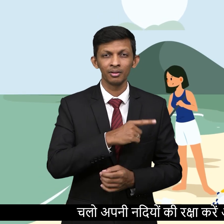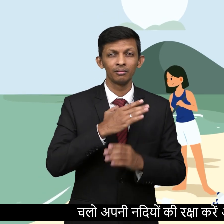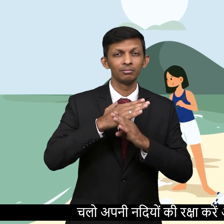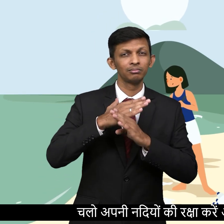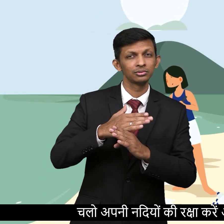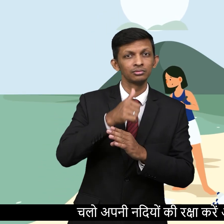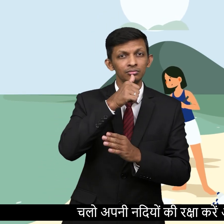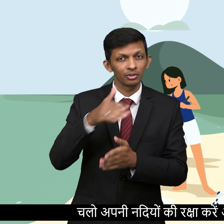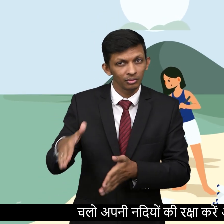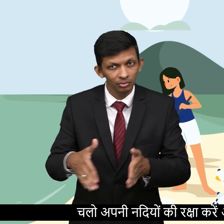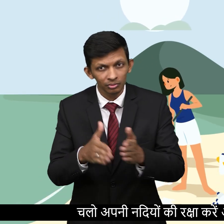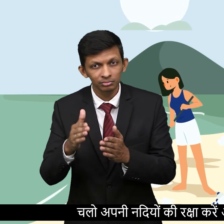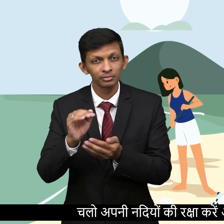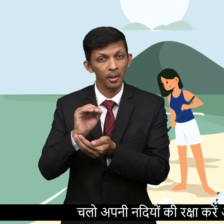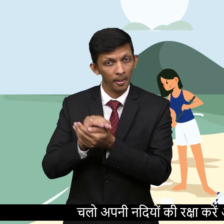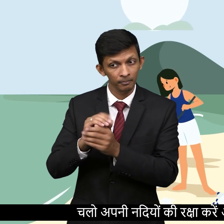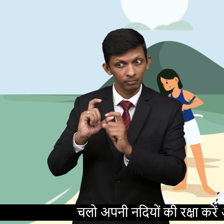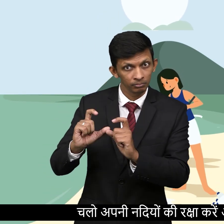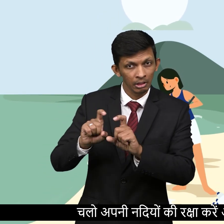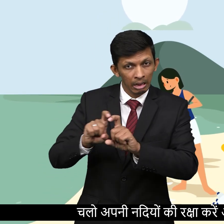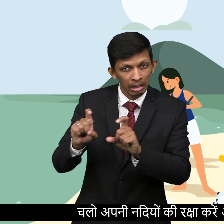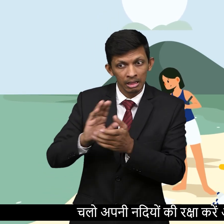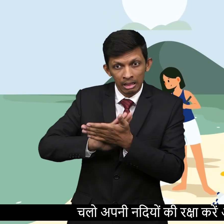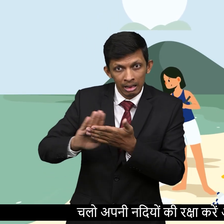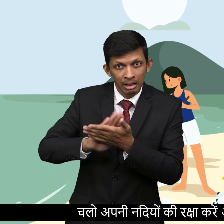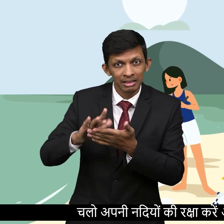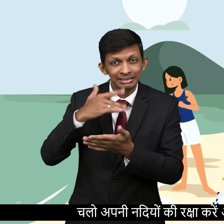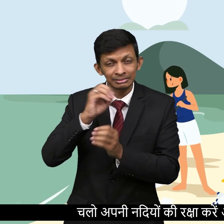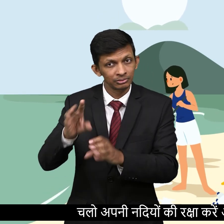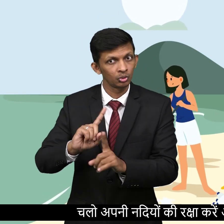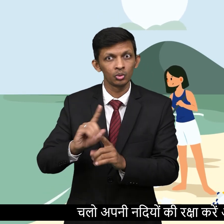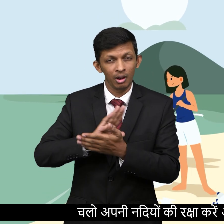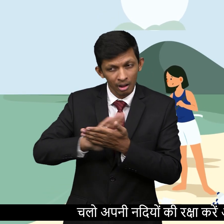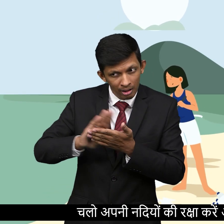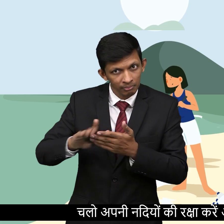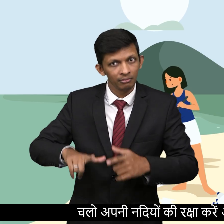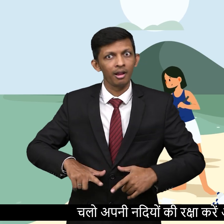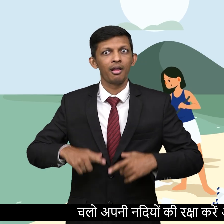चलो अपनी नदियों की रक्षा करें और उन्हें हमेशा स्वच्छ और जीवित रखें।